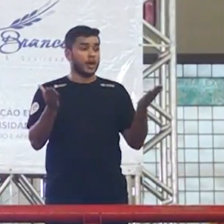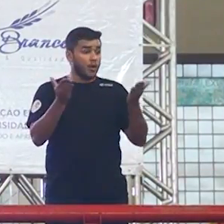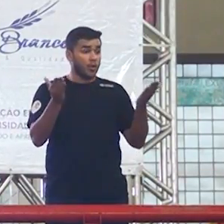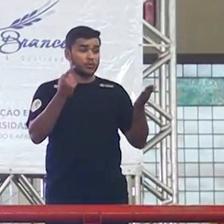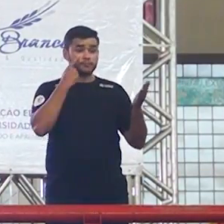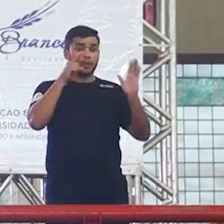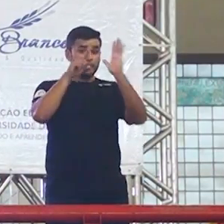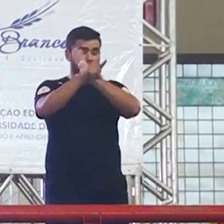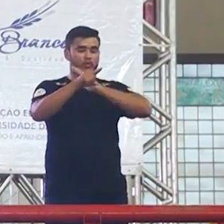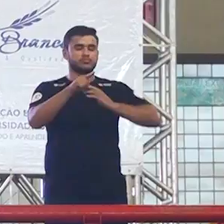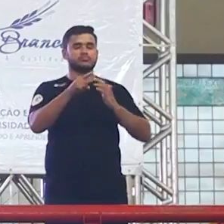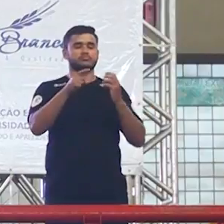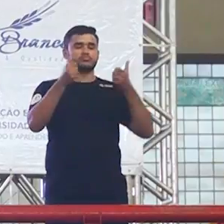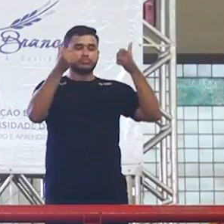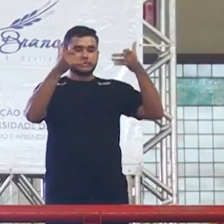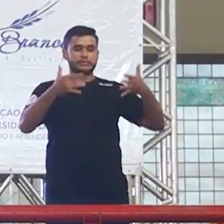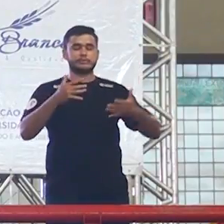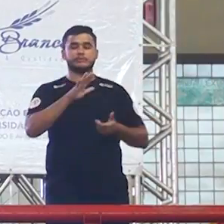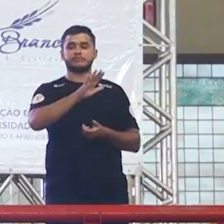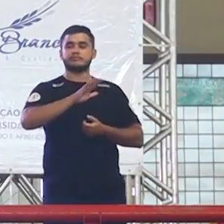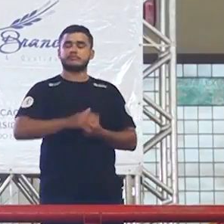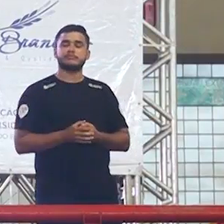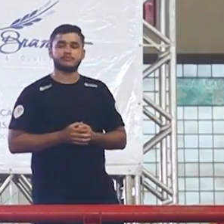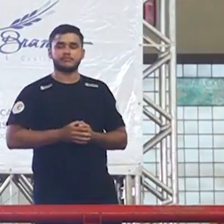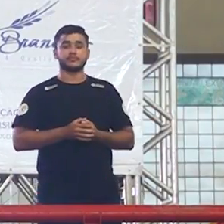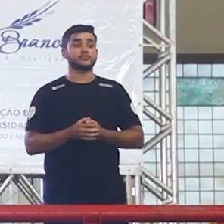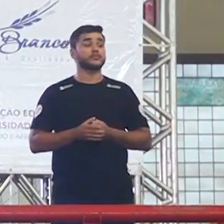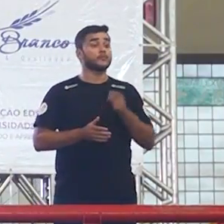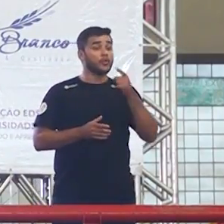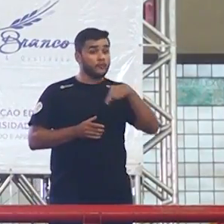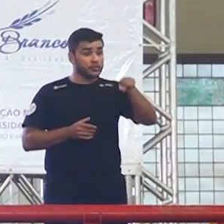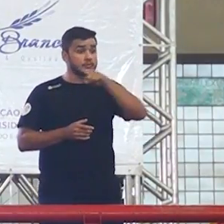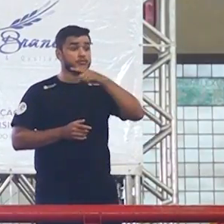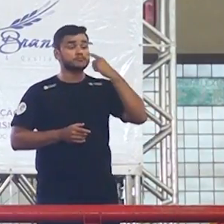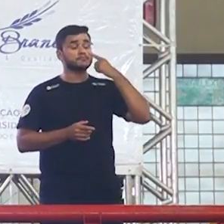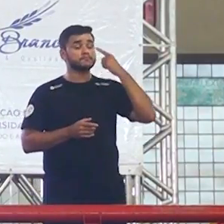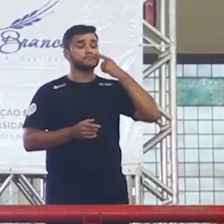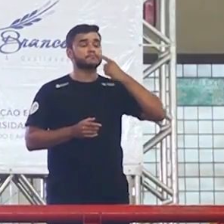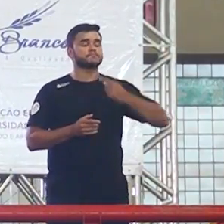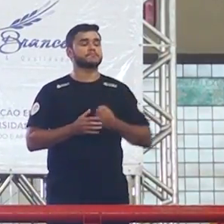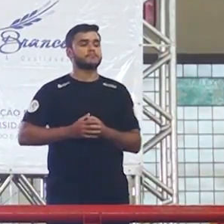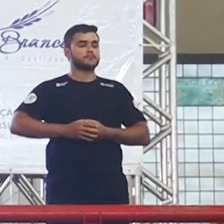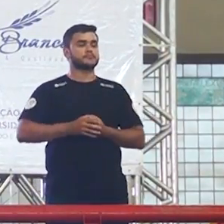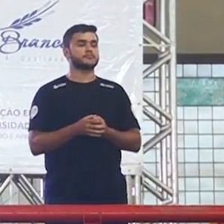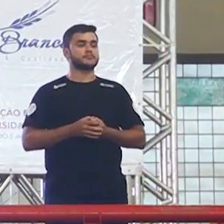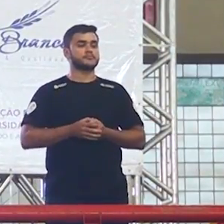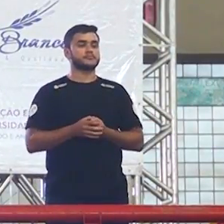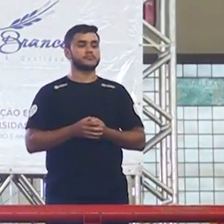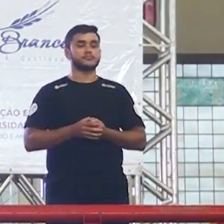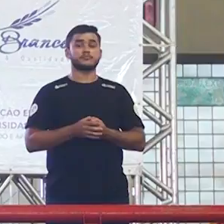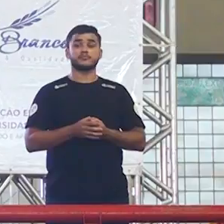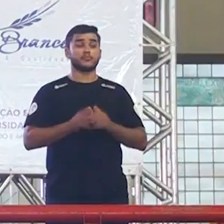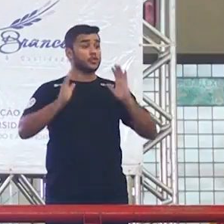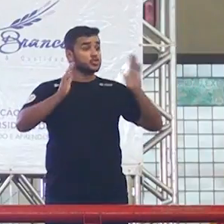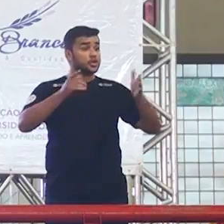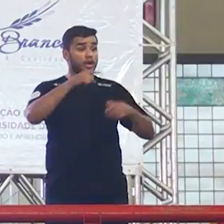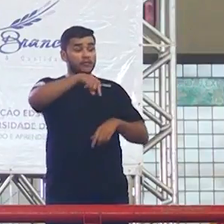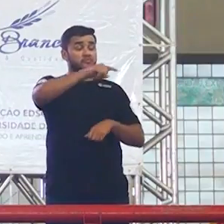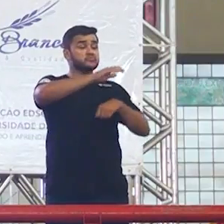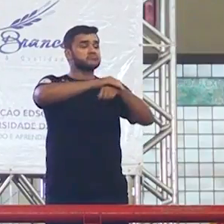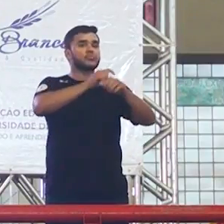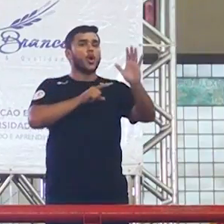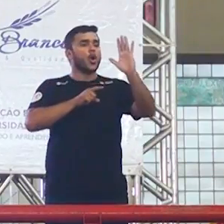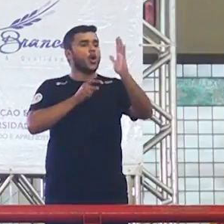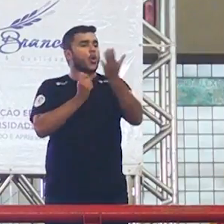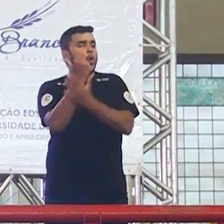atual. Muito atual. Vamos lá. Vocês já compraram algum